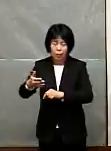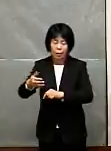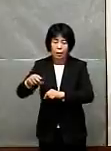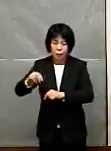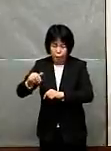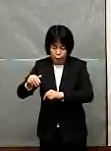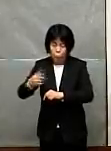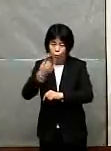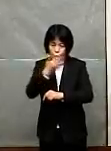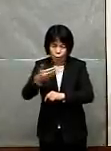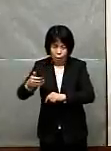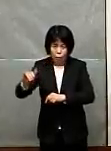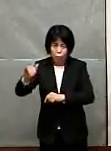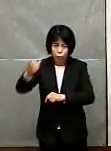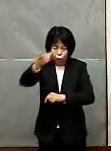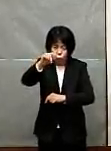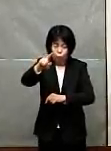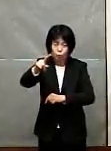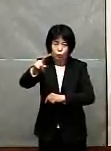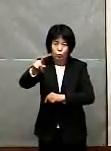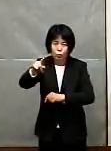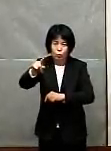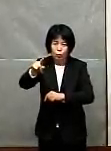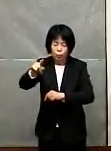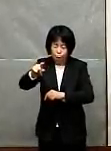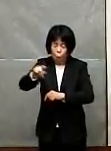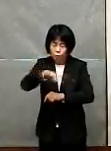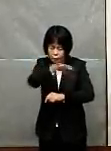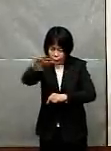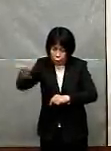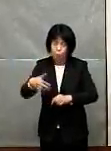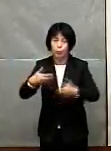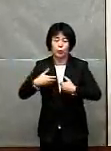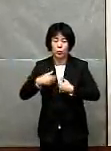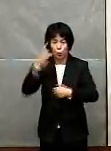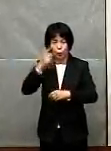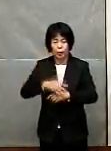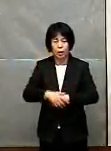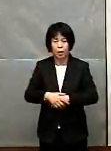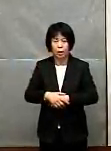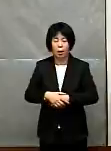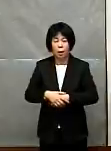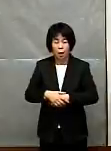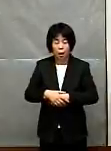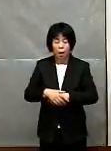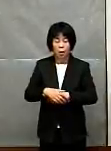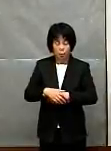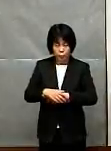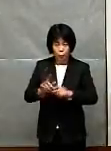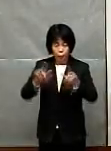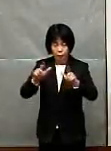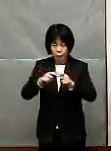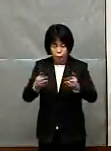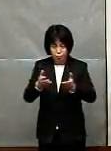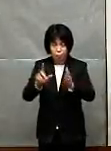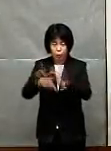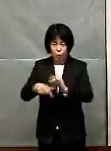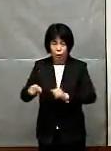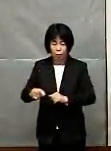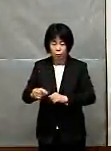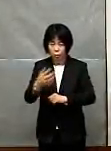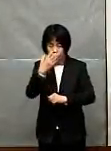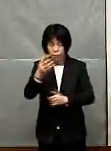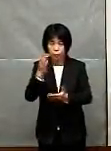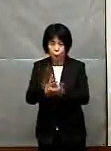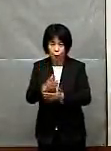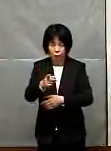ね、軍隊ではないですけれども全部必要だと思いました。あの時はですね、新幹線が止